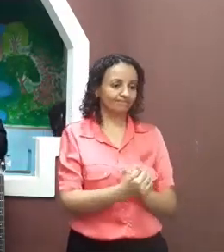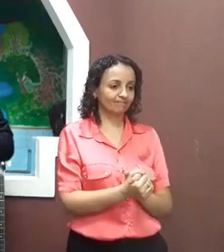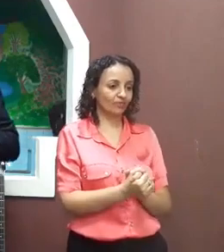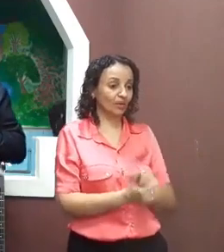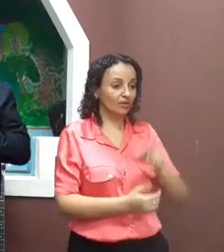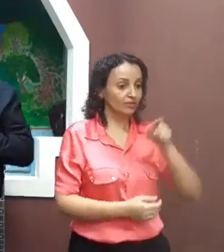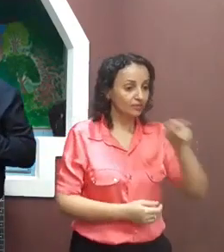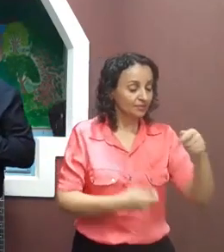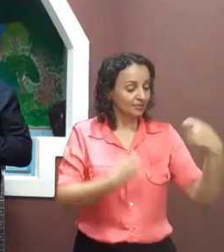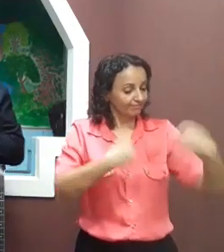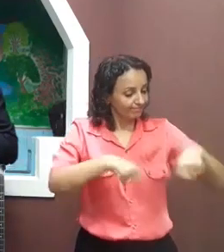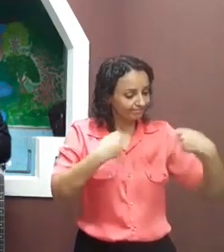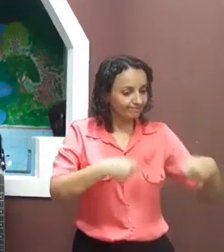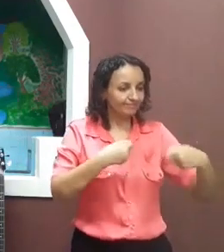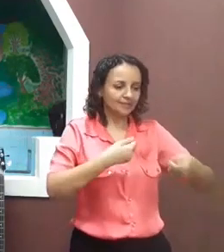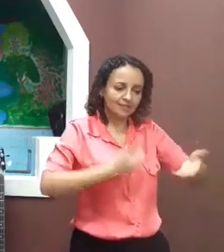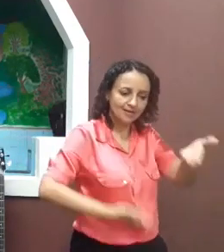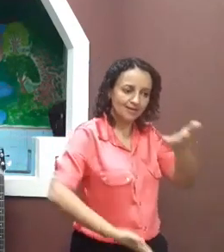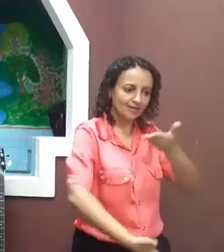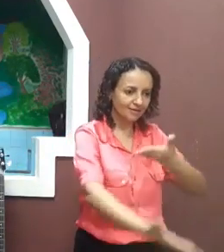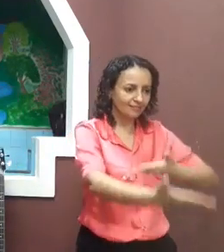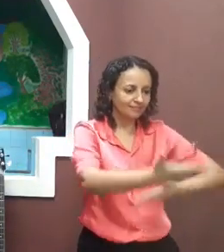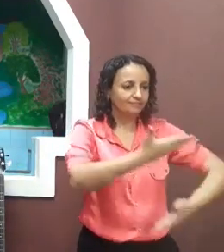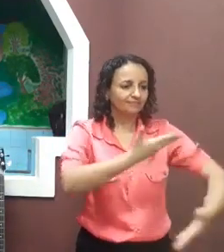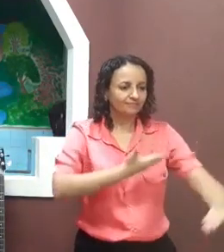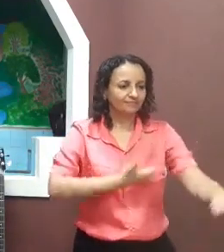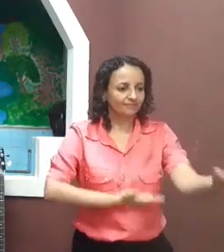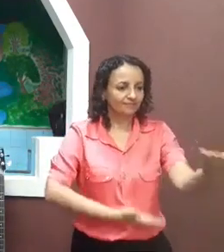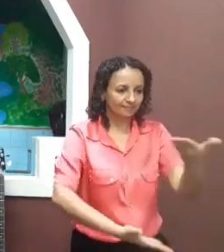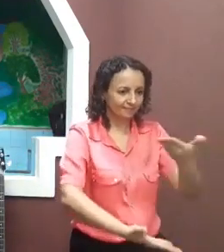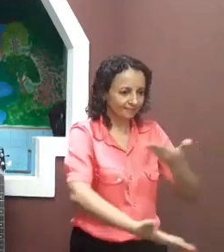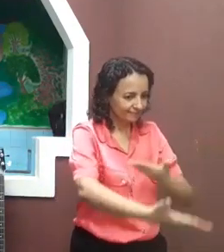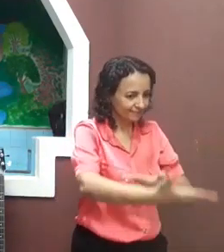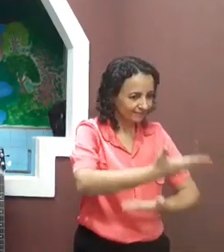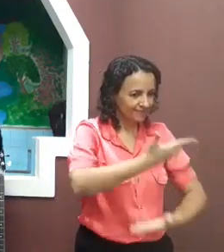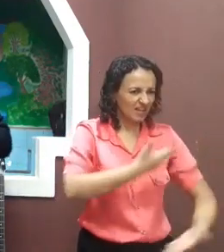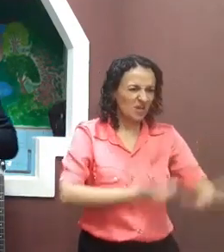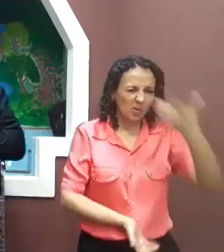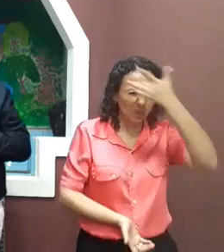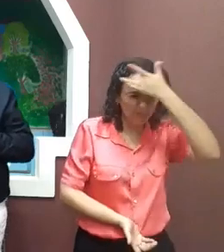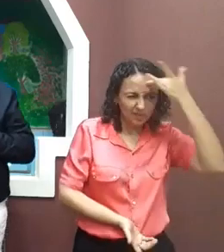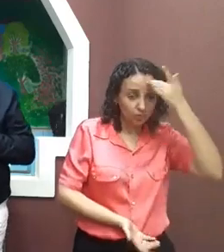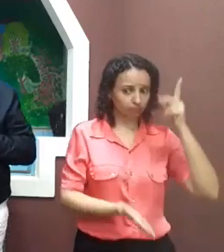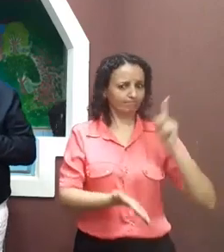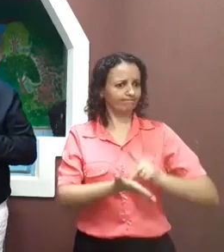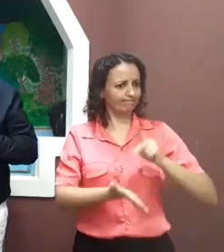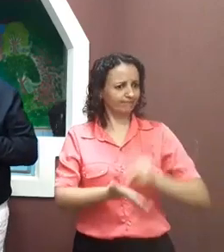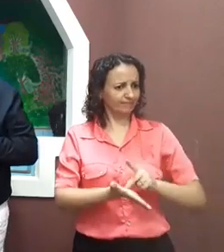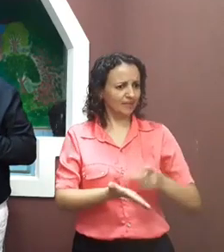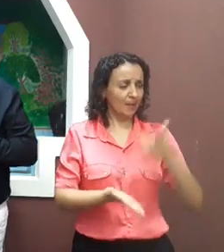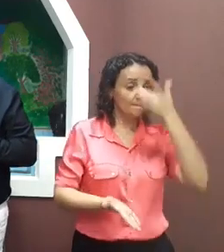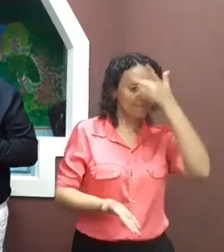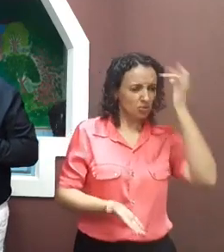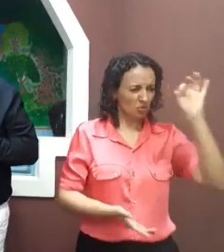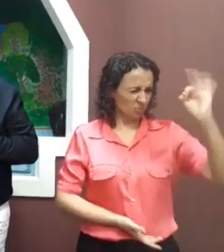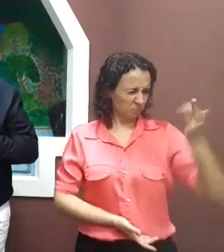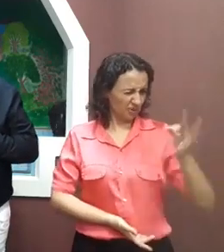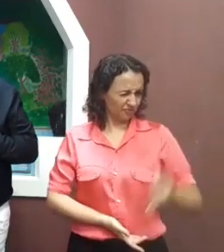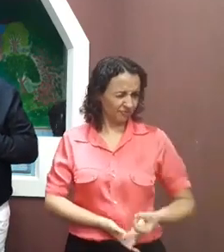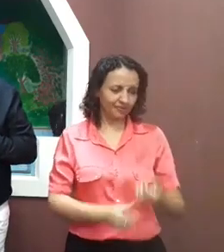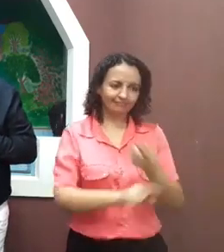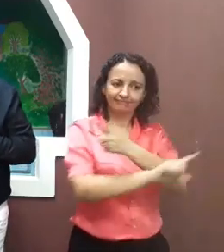se envolver. E as pessoas reais não são as pessoas ideais, tá? Pode ficar tranquilo, na igreja